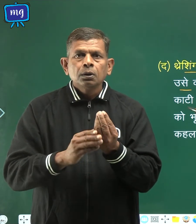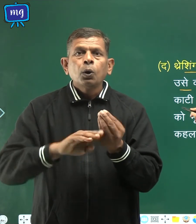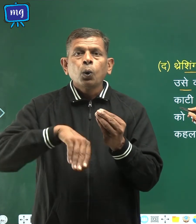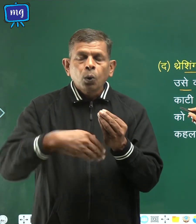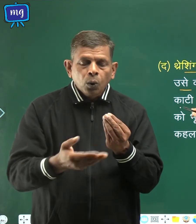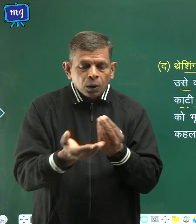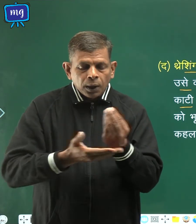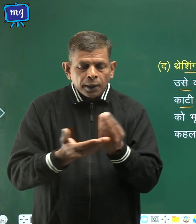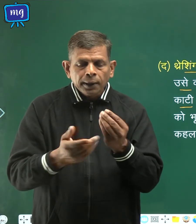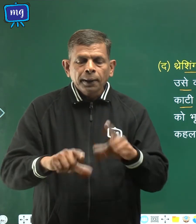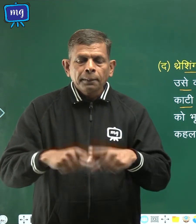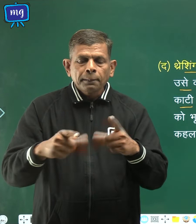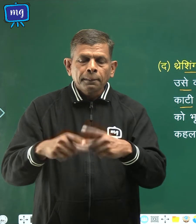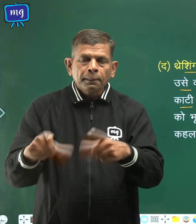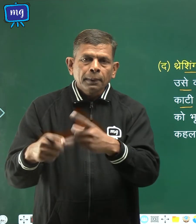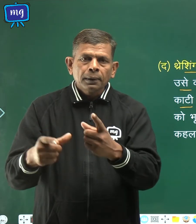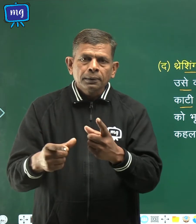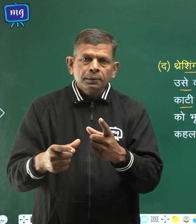काटी गई फसल से